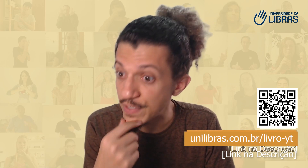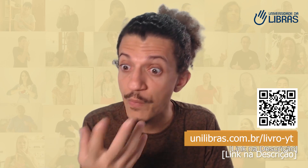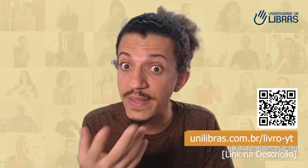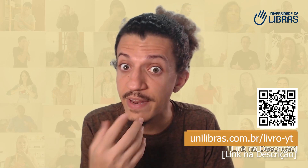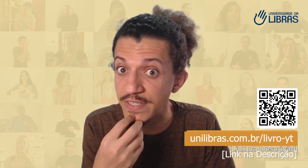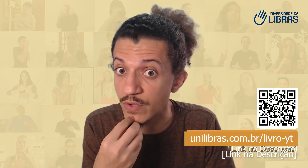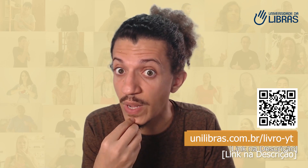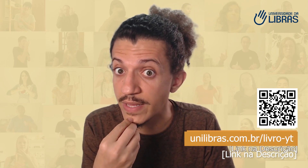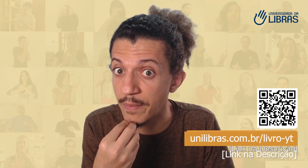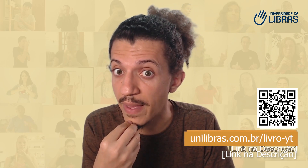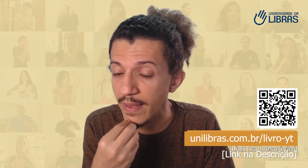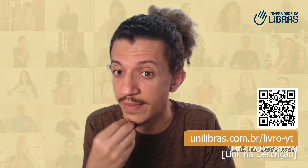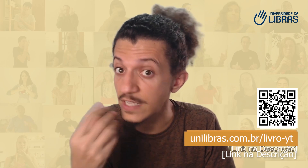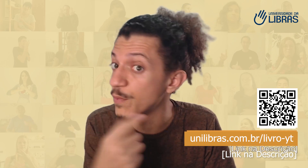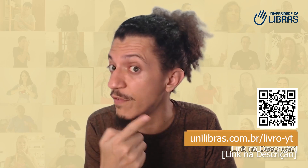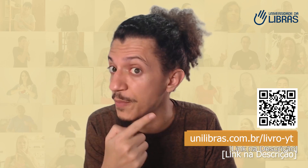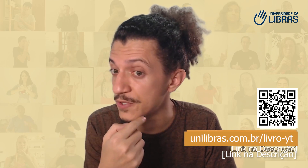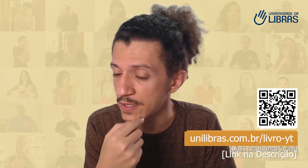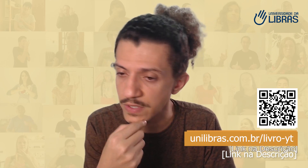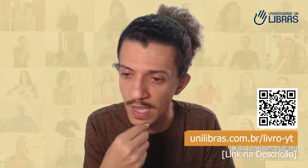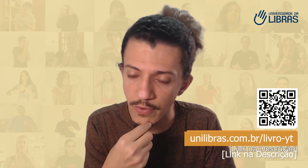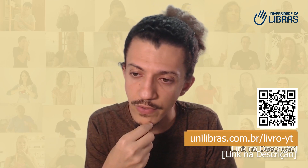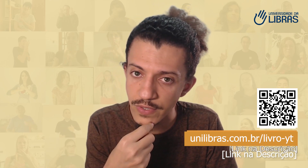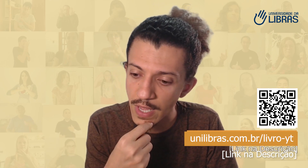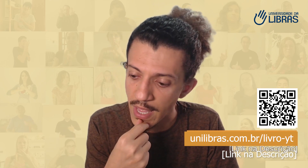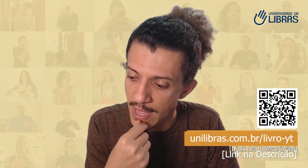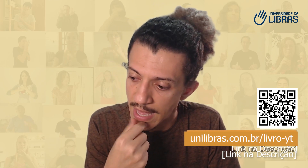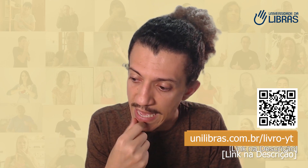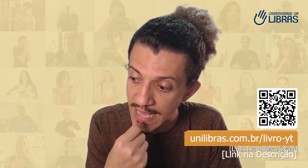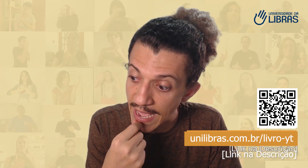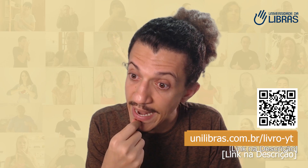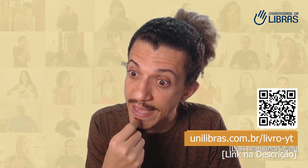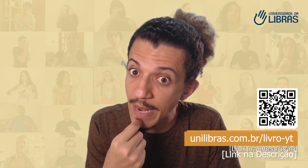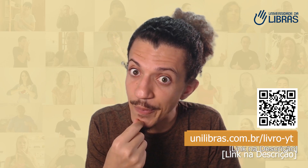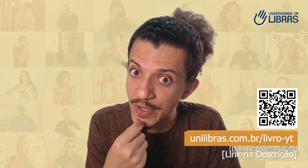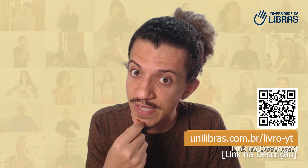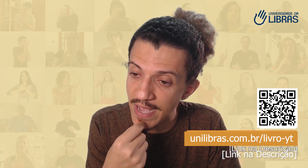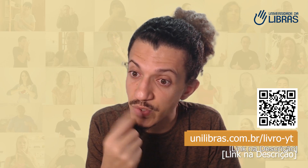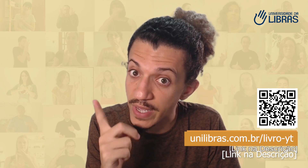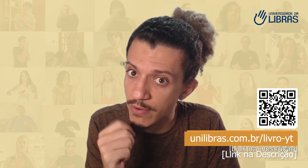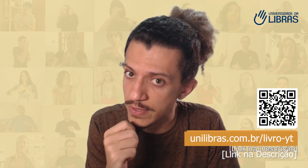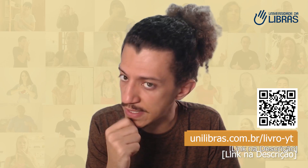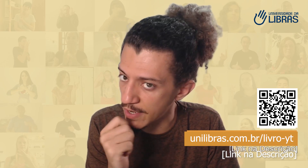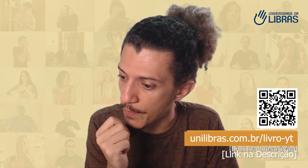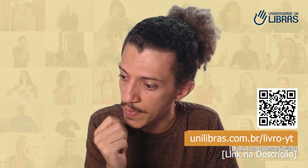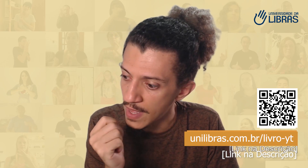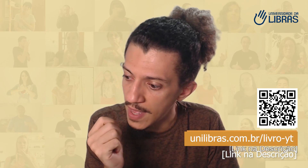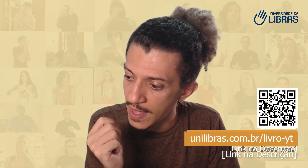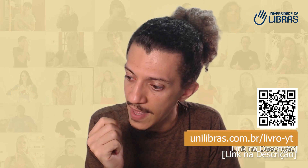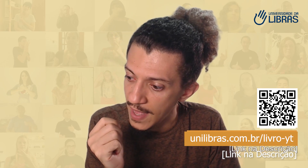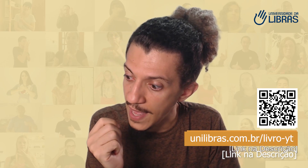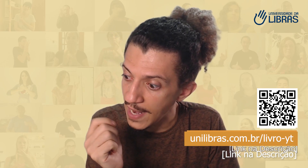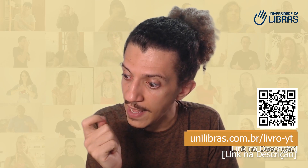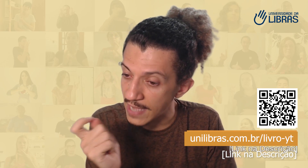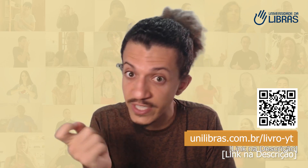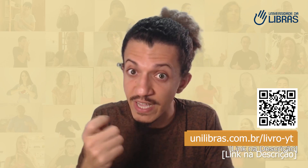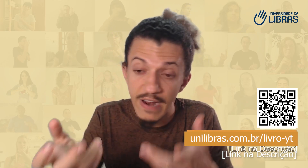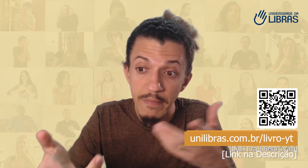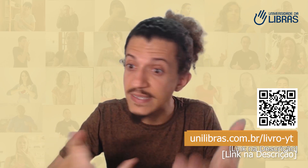uma entrevista com ele também, que está disponível para os nossos alunos. E aí, naquele processo, o que aconteceu? A gente estava na mesa